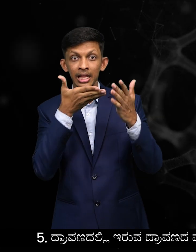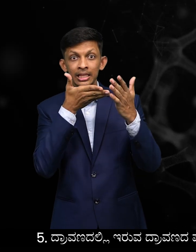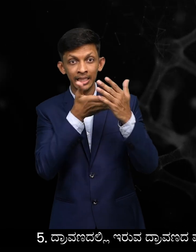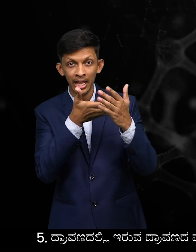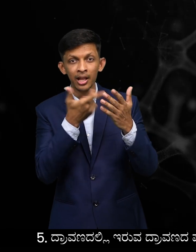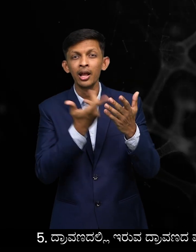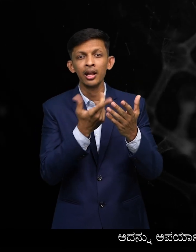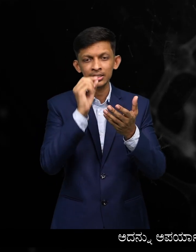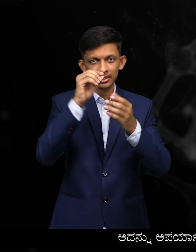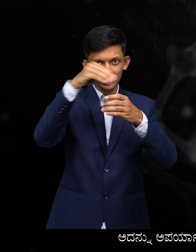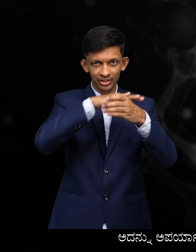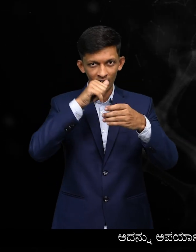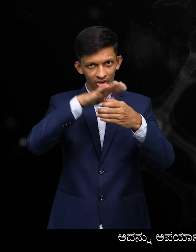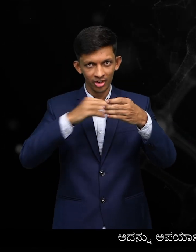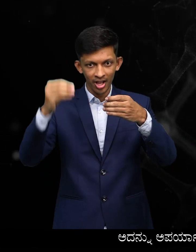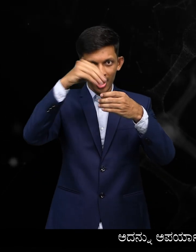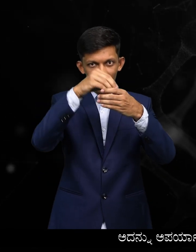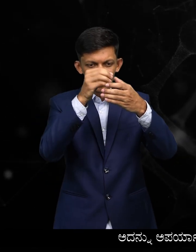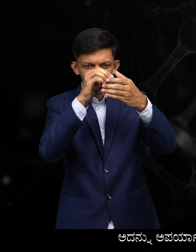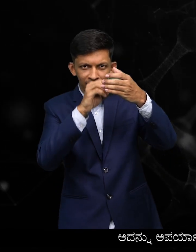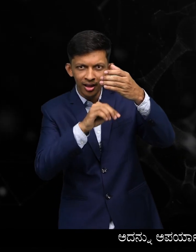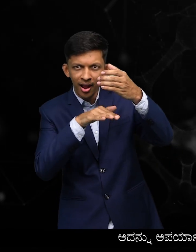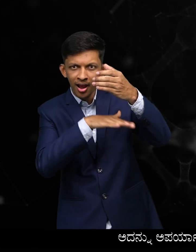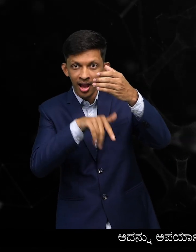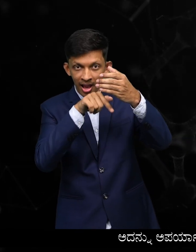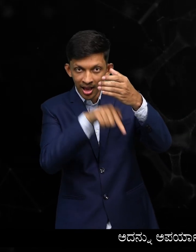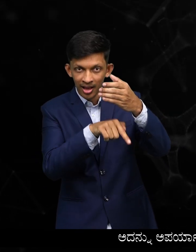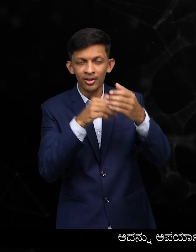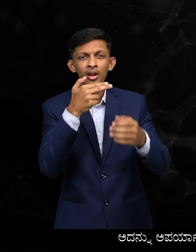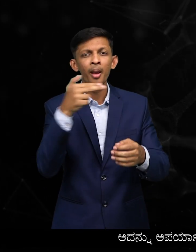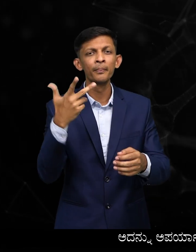ಕಡಿಮೆ ಇದ್ದರೆ ಅದನ್ನು ಅಪರ್ಯಾಪ್ತ ದ್ರಾವಣ ಎಂದು ಕರೆಯಲಾಗುತ್ತದೆ.